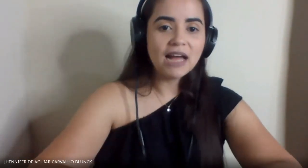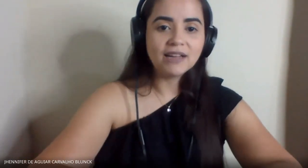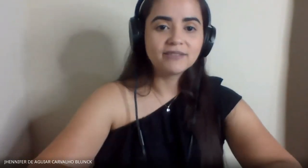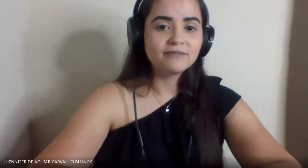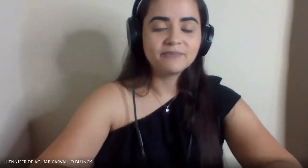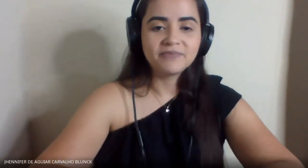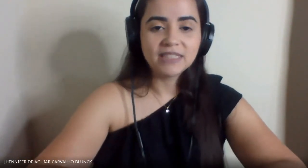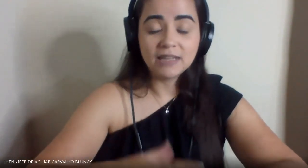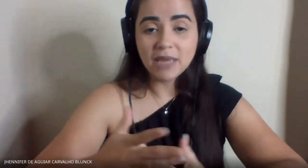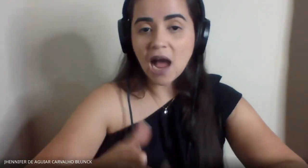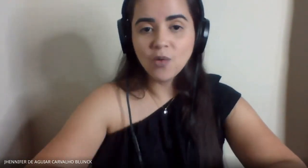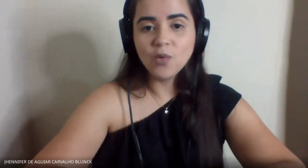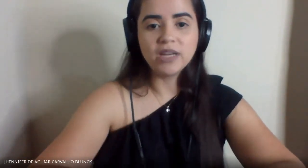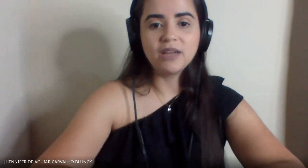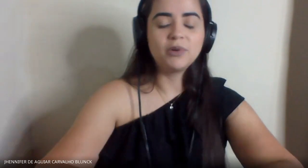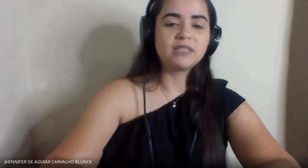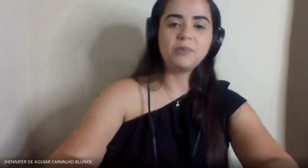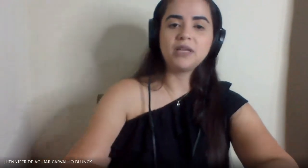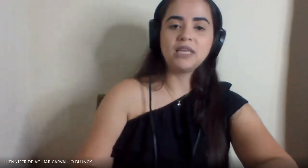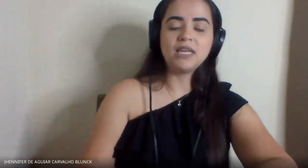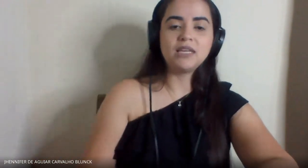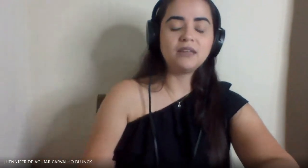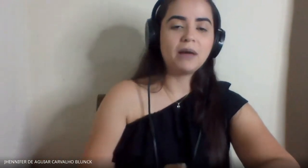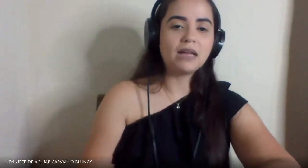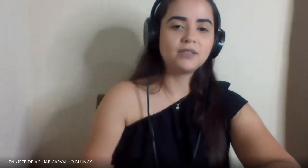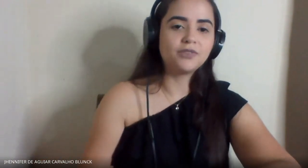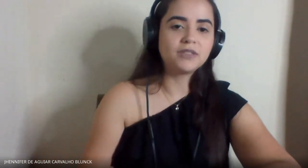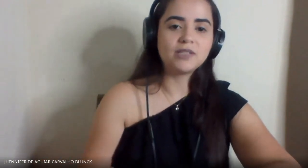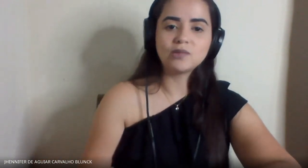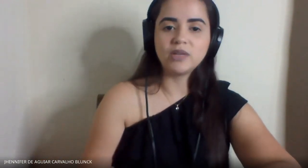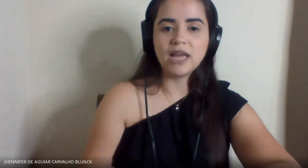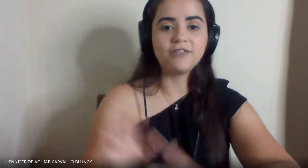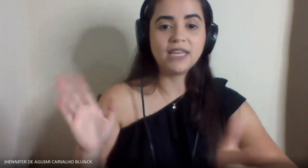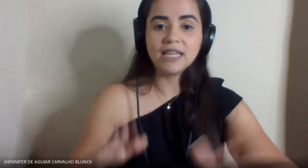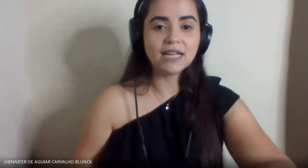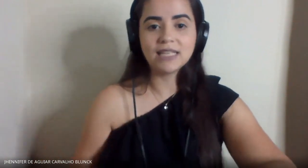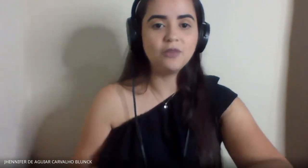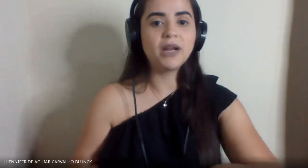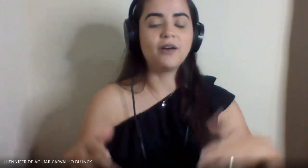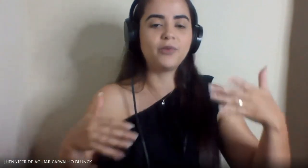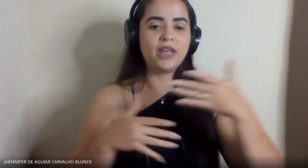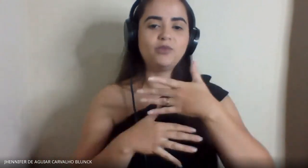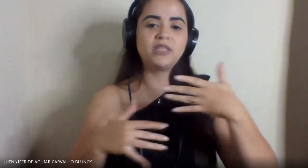nome da minha rua, né? Por exemplo, aqui em Barra de São Francisco, né? Avenida Castelo Branco, né? Eu uso esse